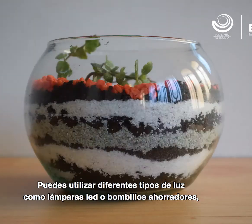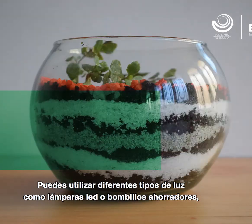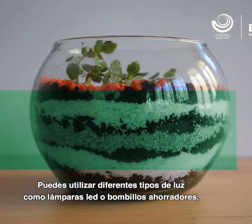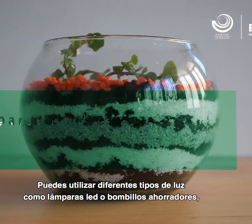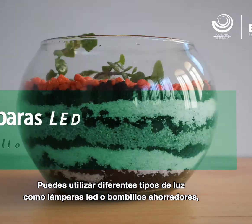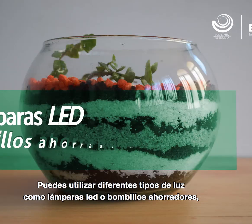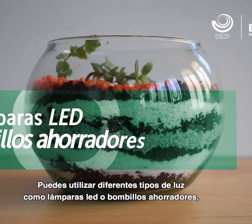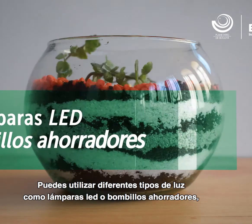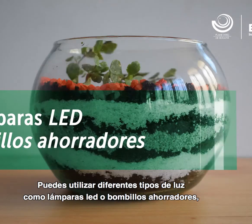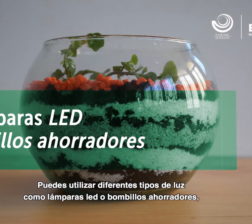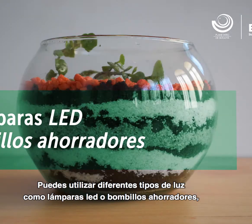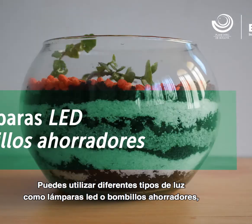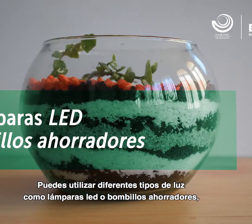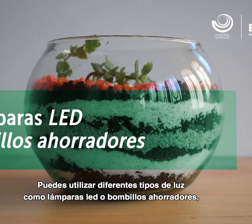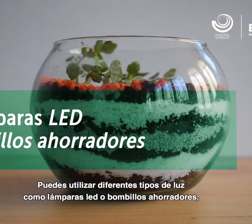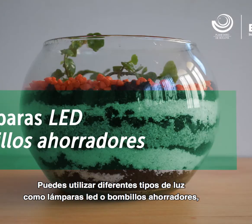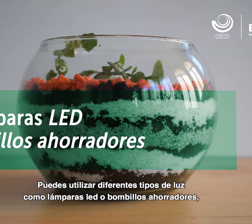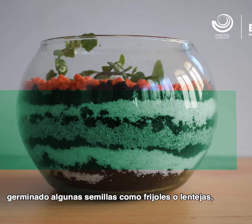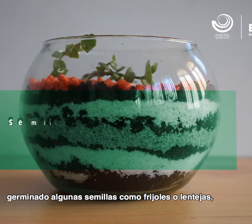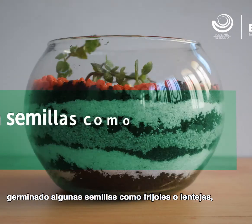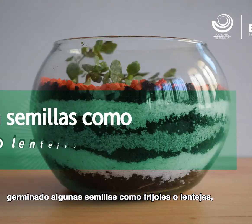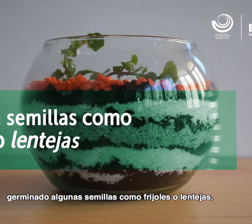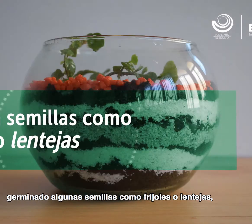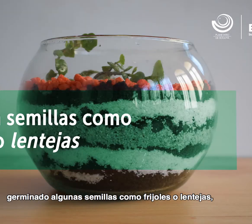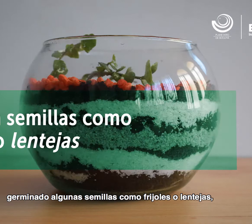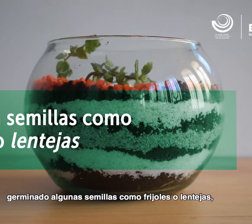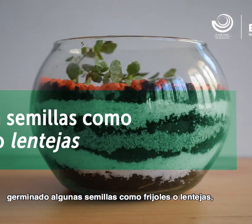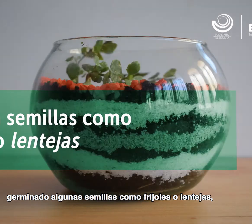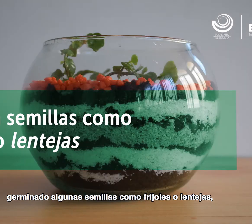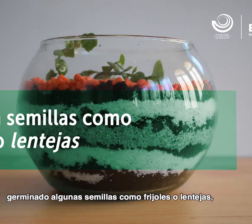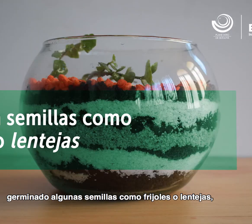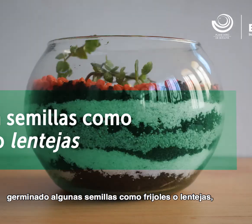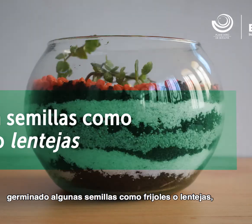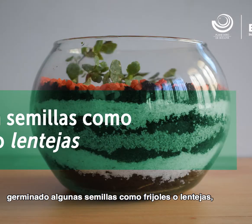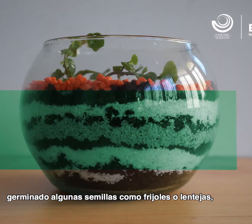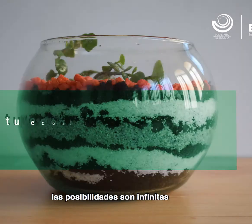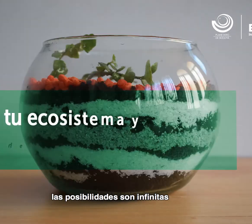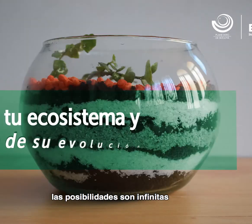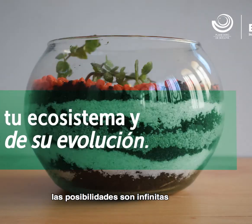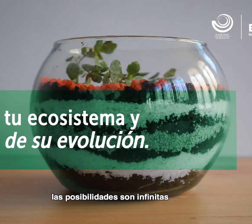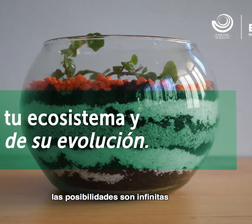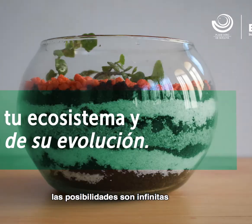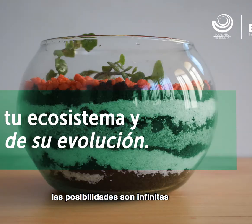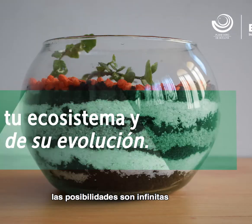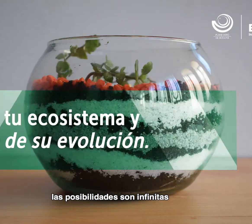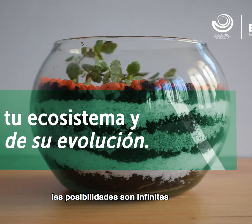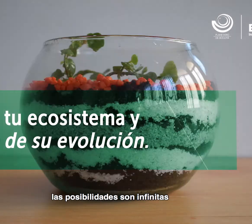como lámparas LED o bombillos cerradores, germinando algunas semillas como frijoles o lentejas. Las posibilidades son infinitas